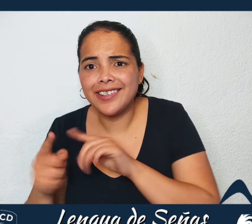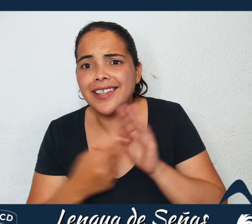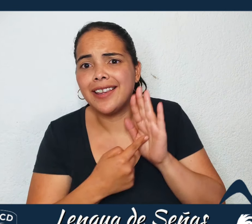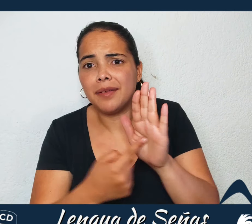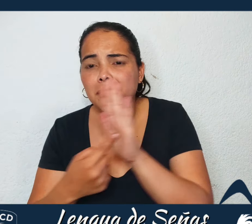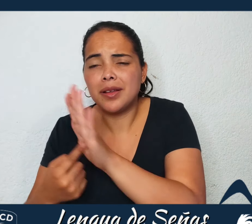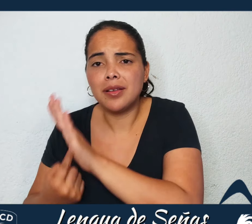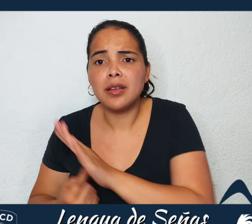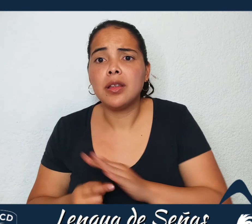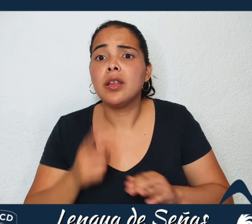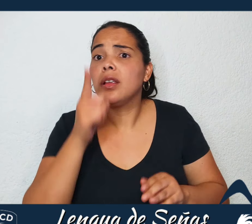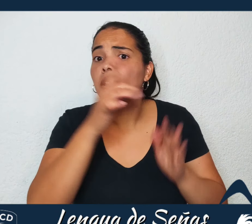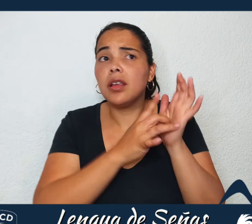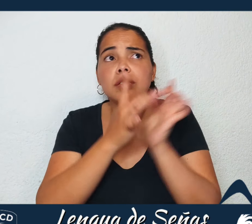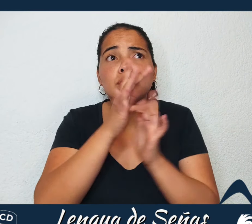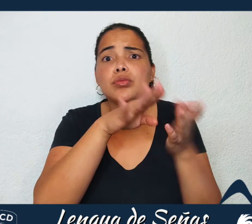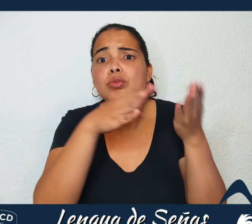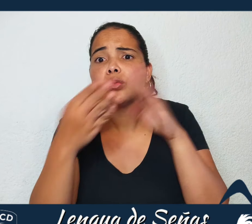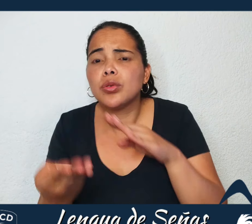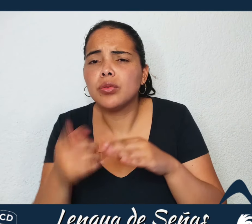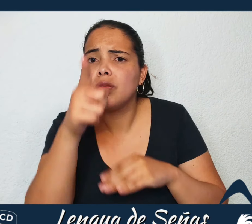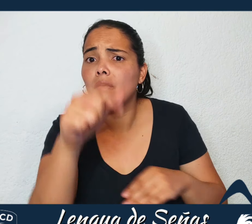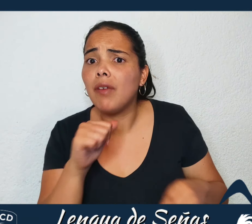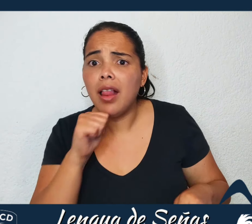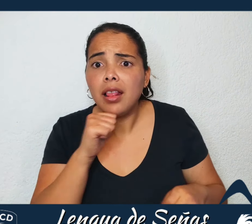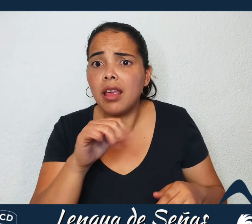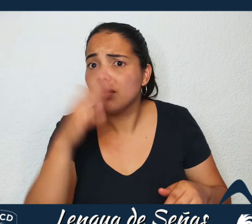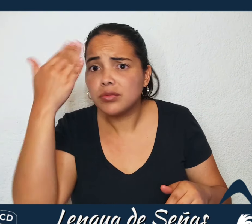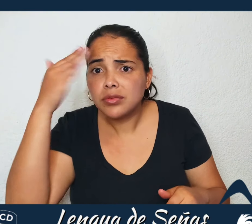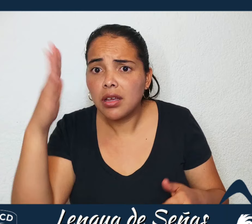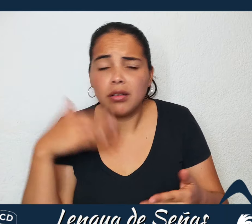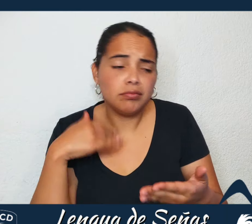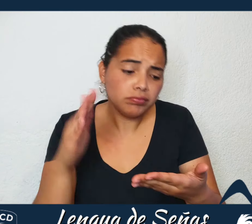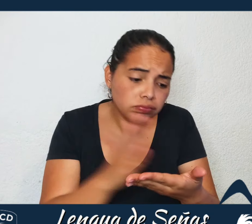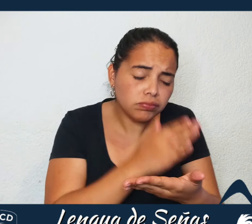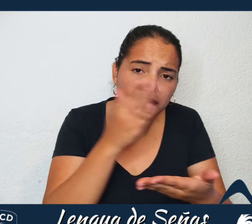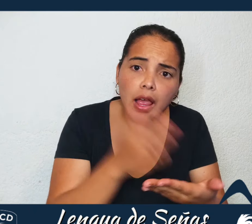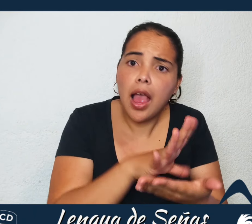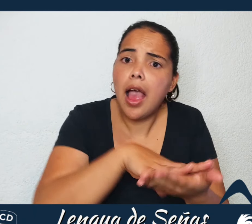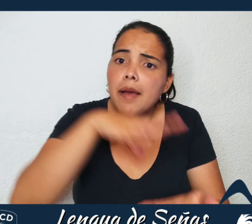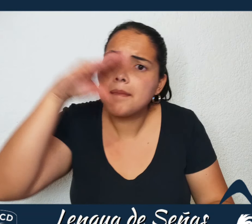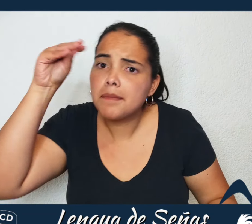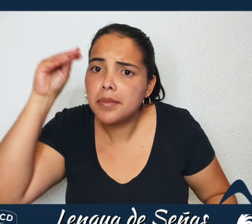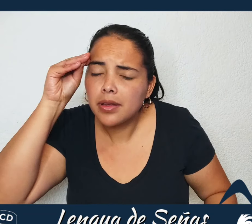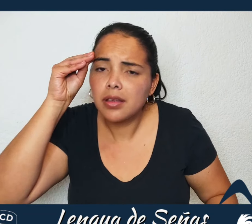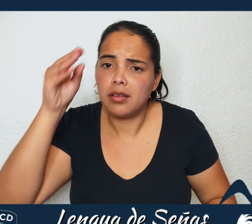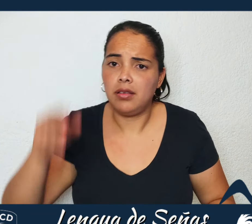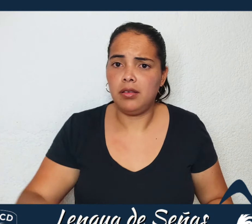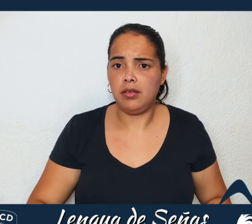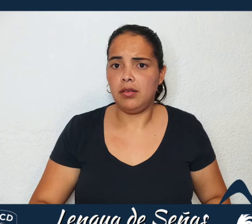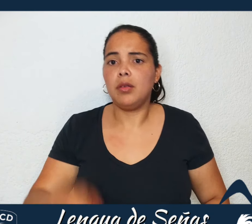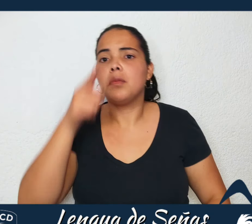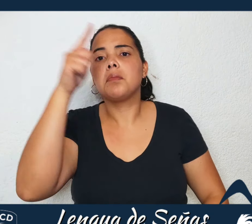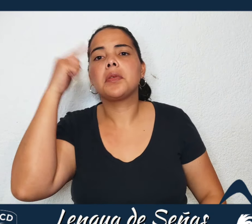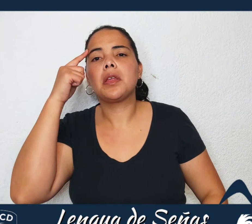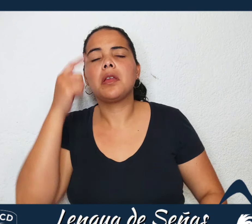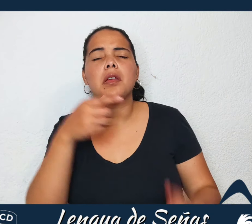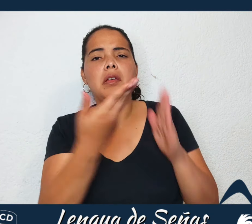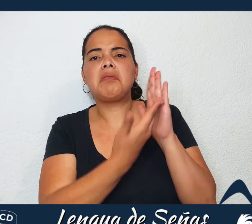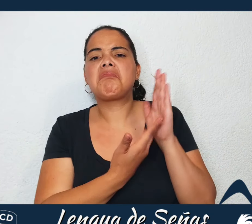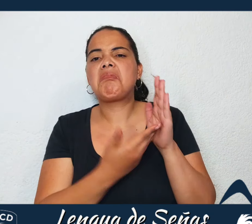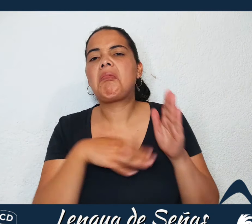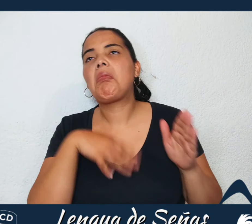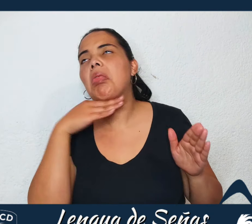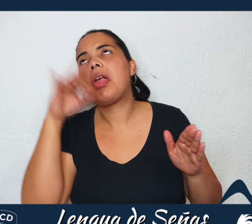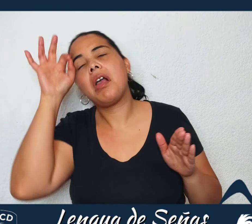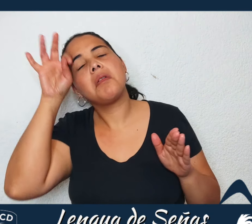capítulo 53, donde habla sobre la muerte y la sepultura de Cristo. Este mensaje no era nuevo.